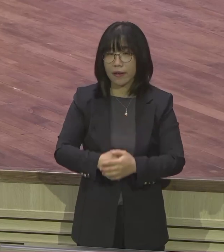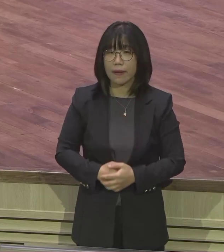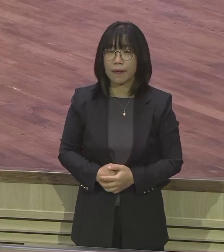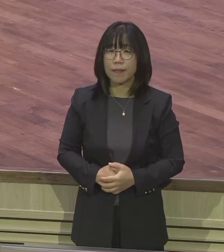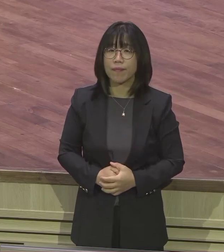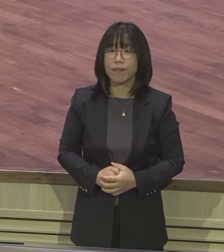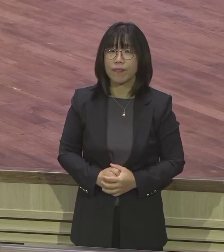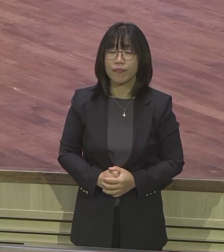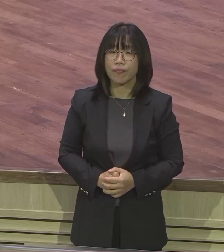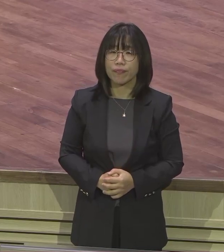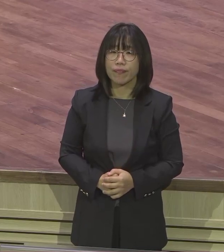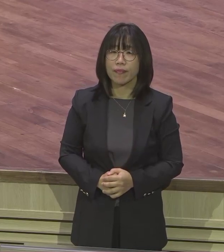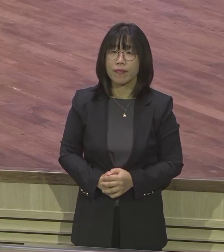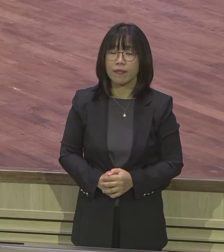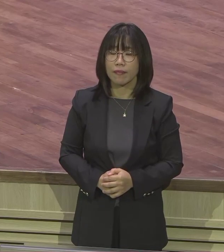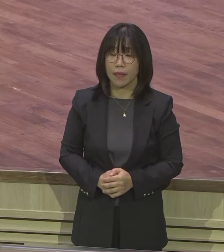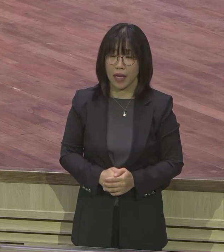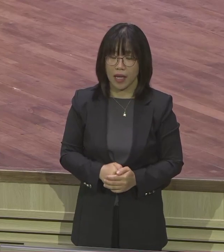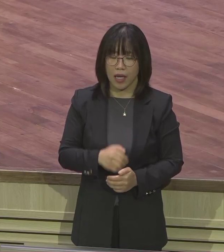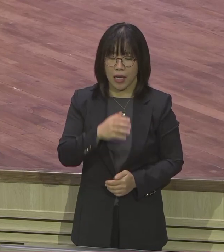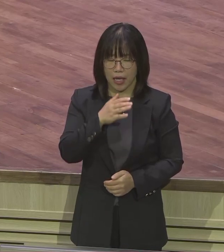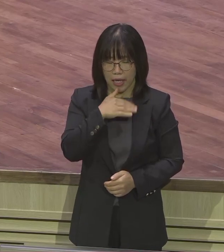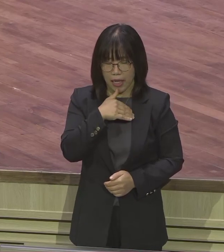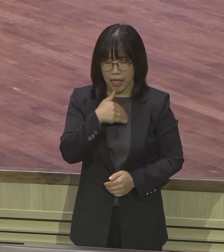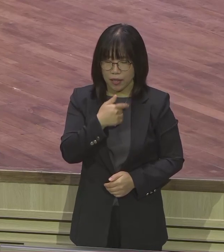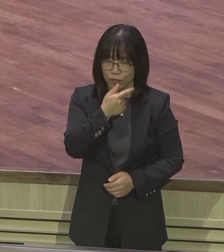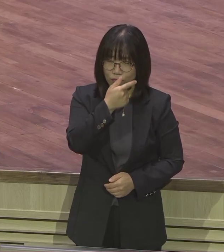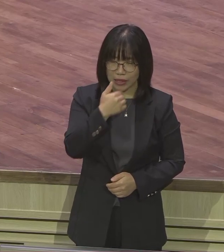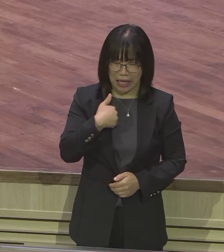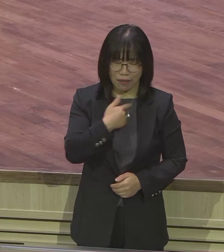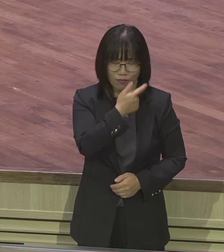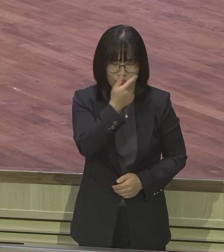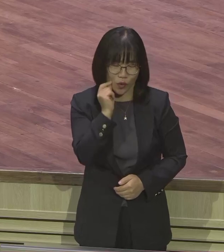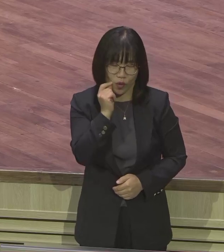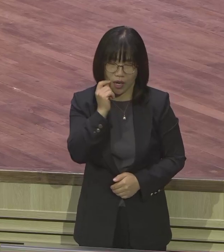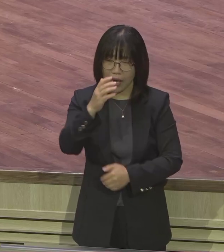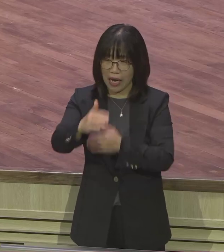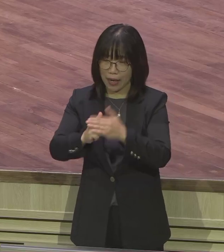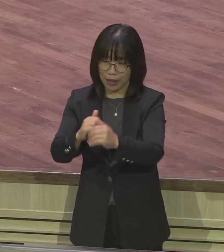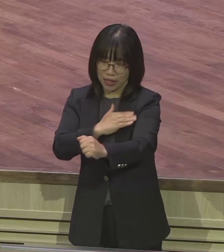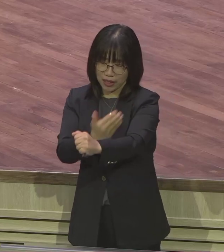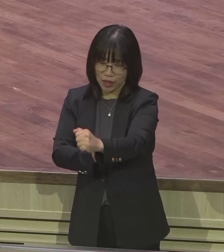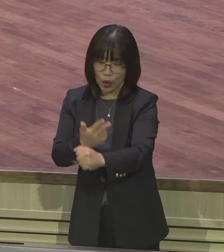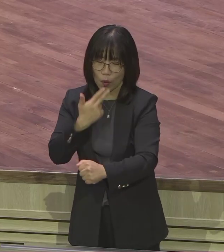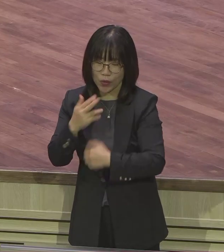하나 능력 안에 폐병으로 벌써 죽었어야 돼요.